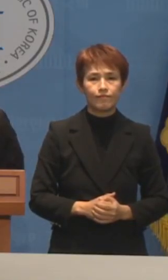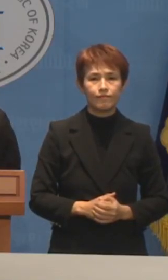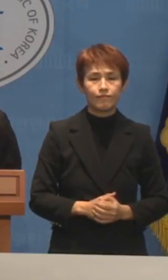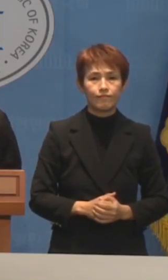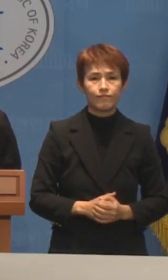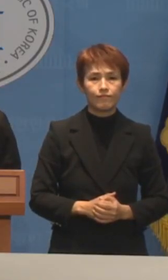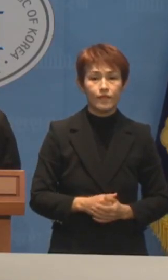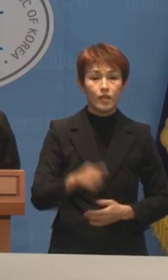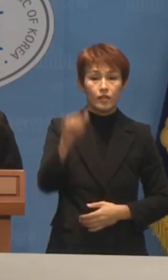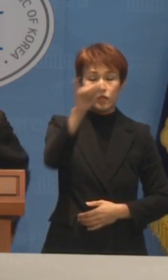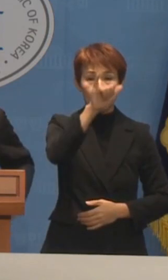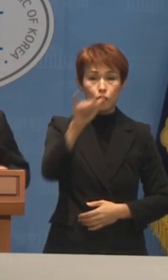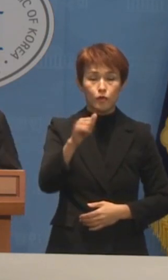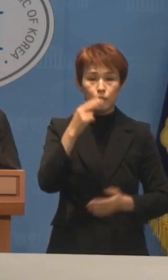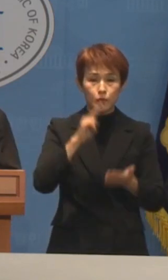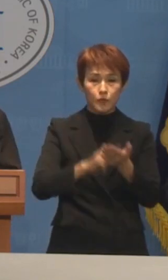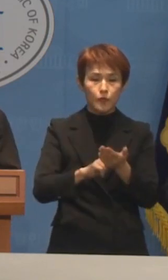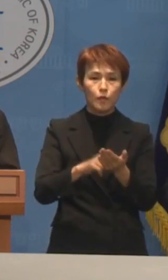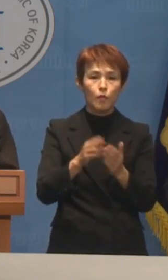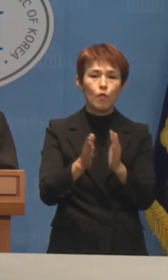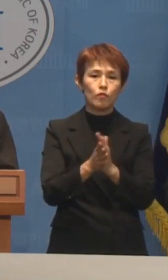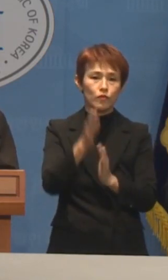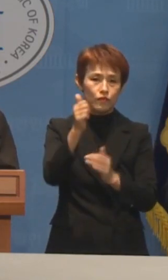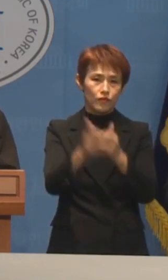네, 전국민주우체국본부위원장 고광환입니다.